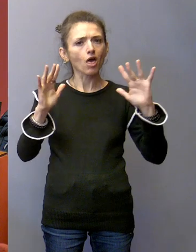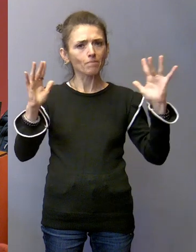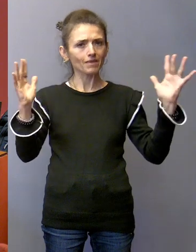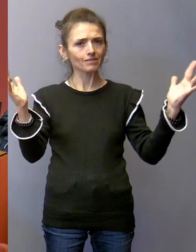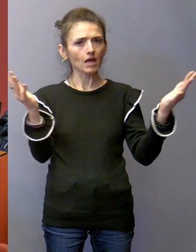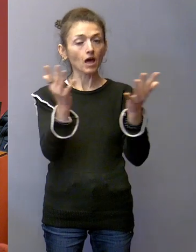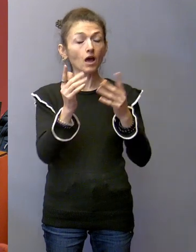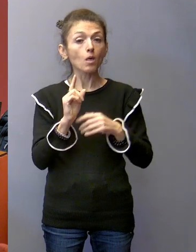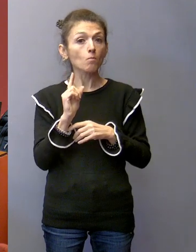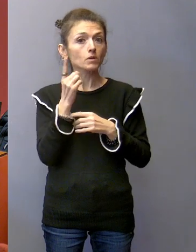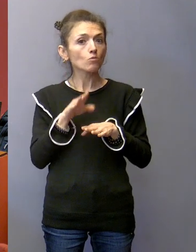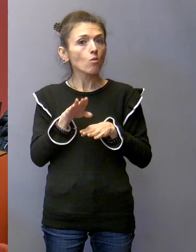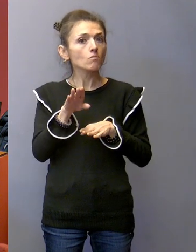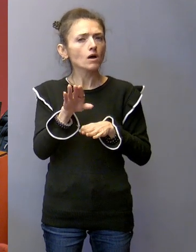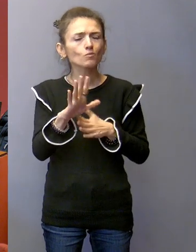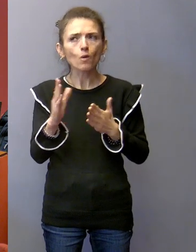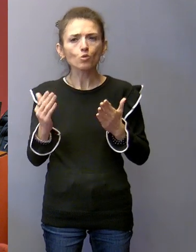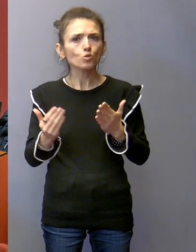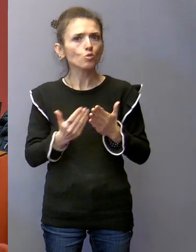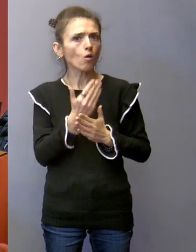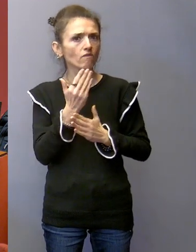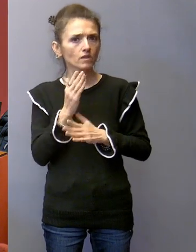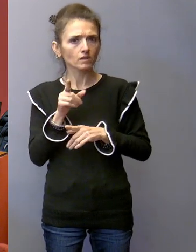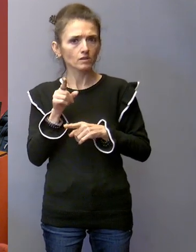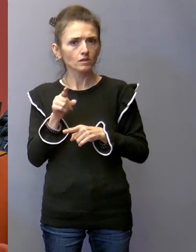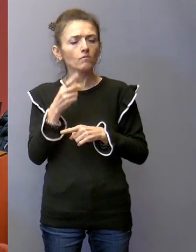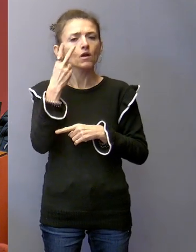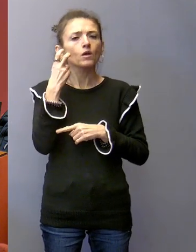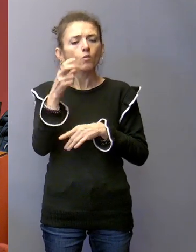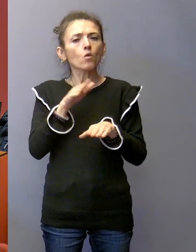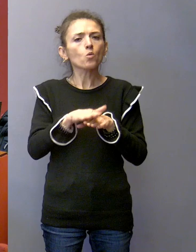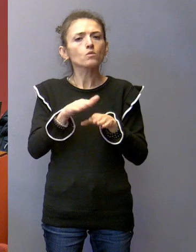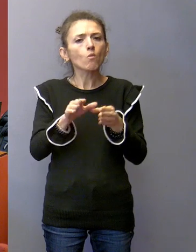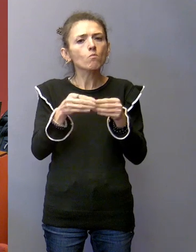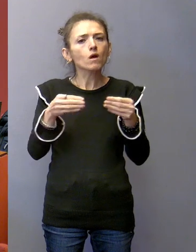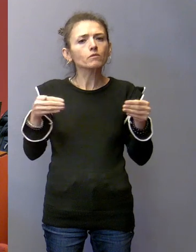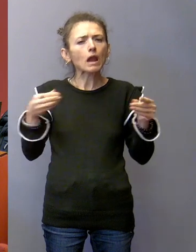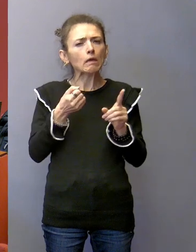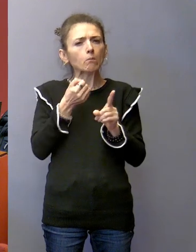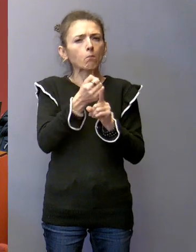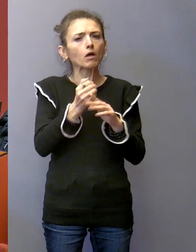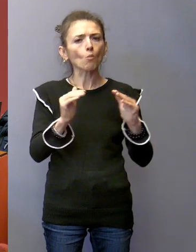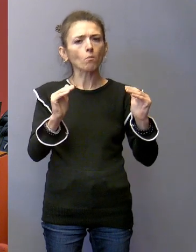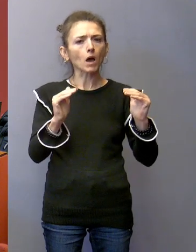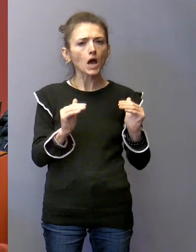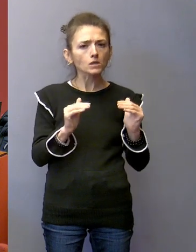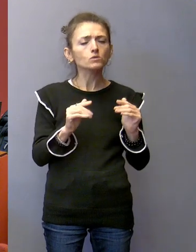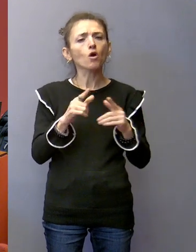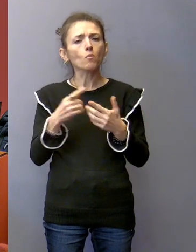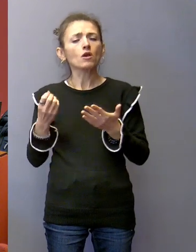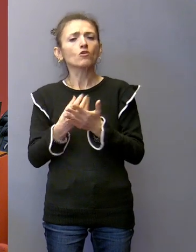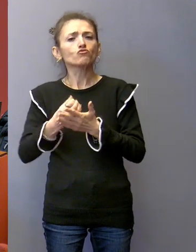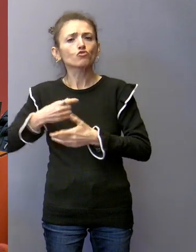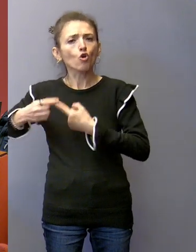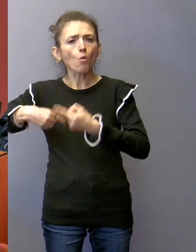importante perché è una novità assoluta riguardano fondamentalmente l'utilizzo di materiali a basso impatto con riferimento sia al ciclo di produzione